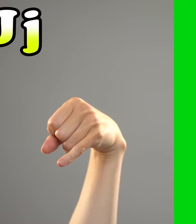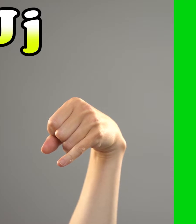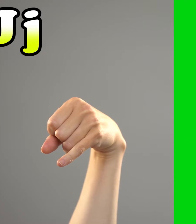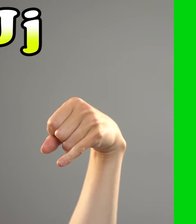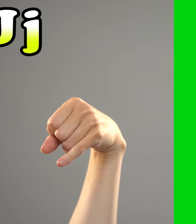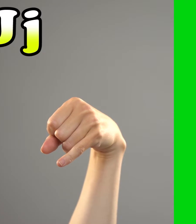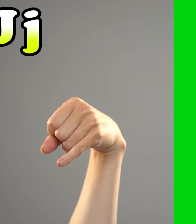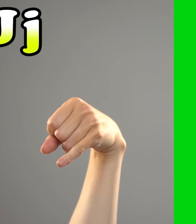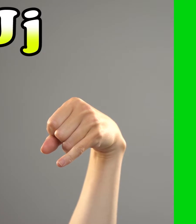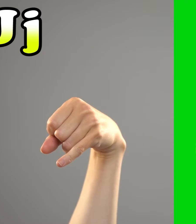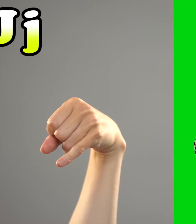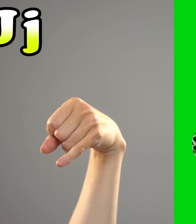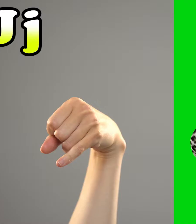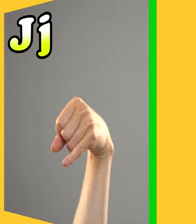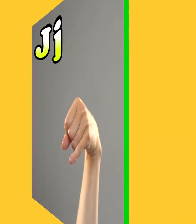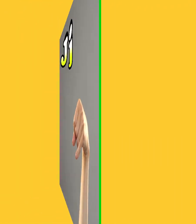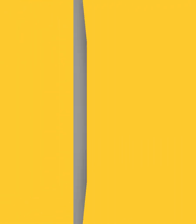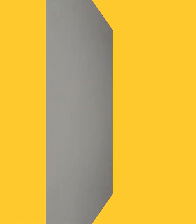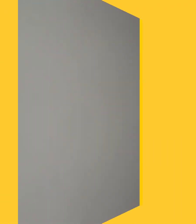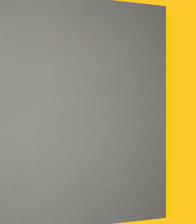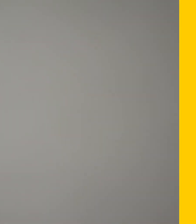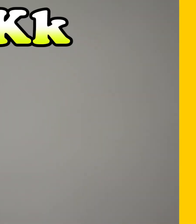美洲豹